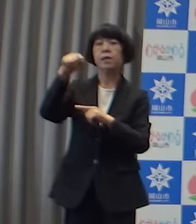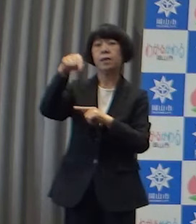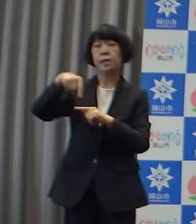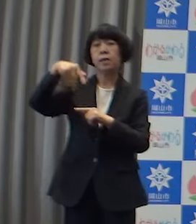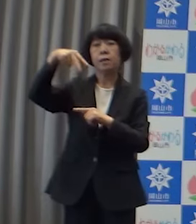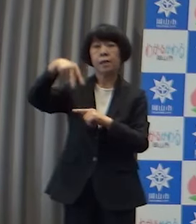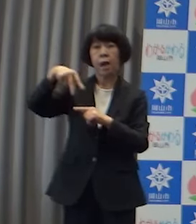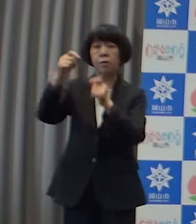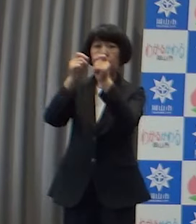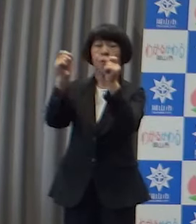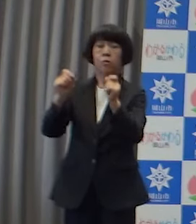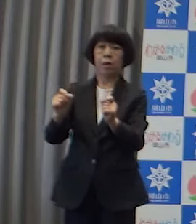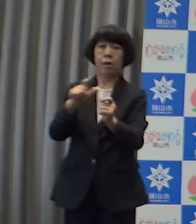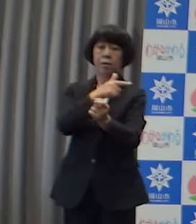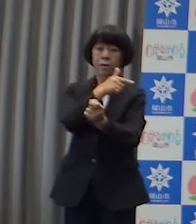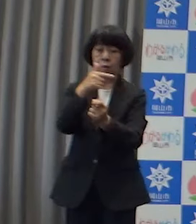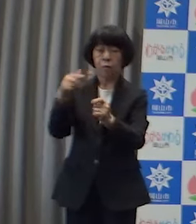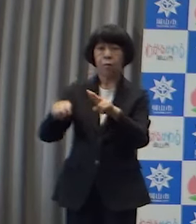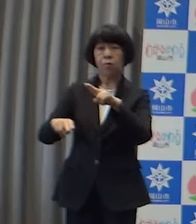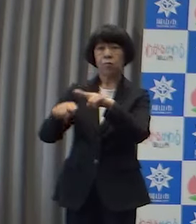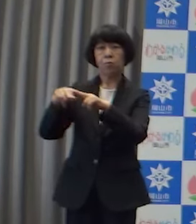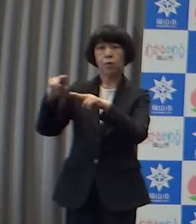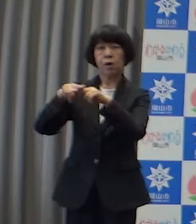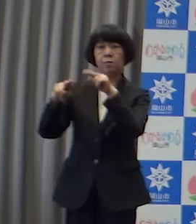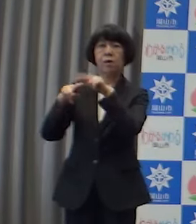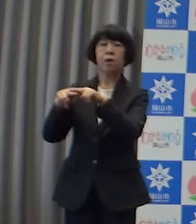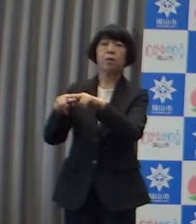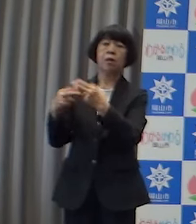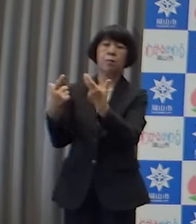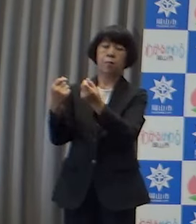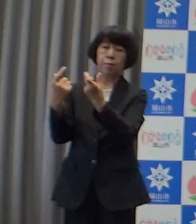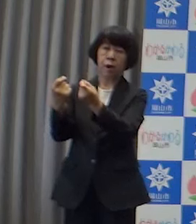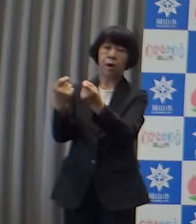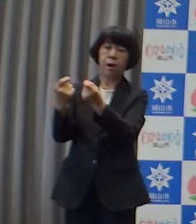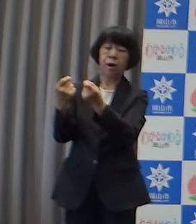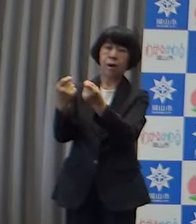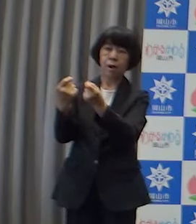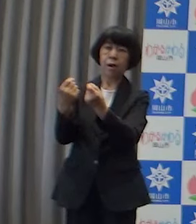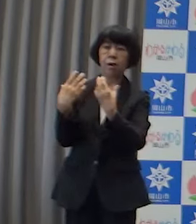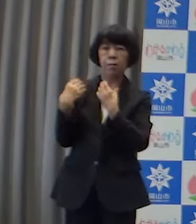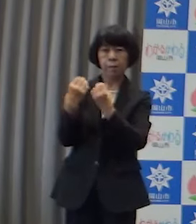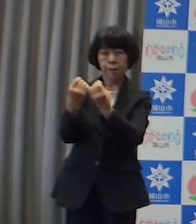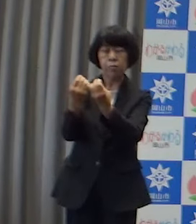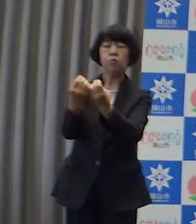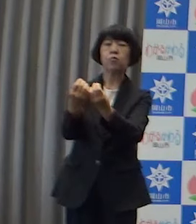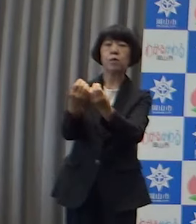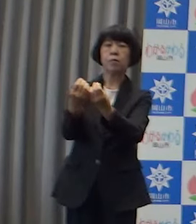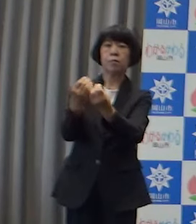おりました。今もそれは変わっているわけではありません。よろしいでしょうか。